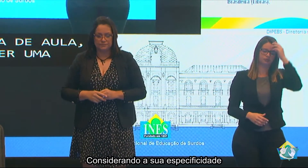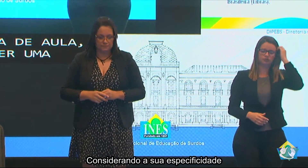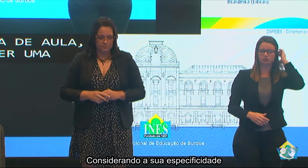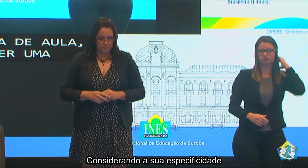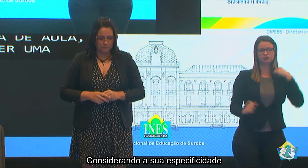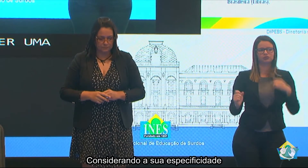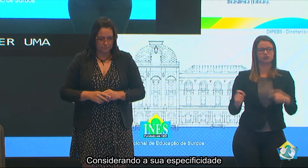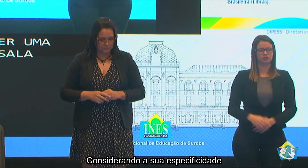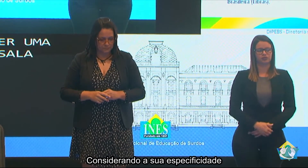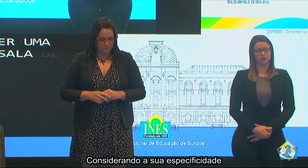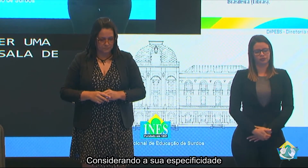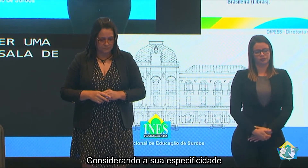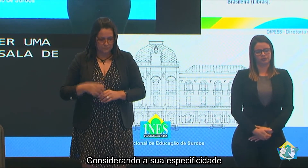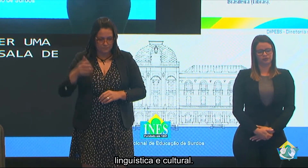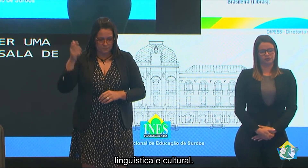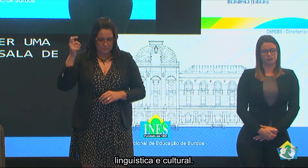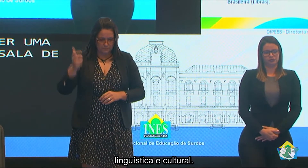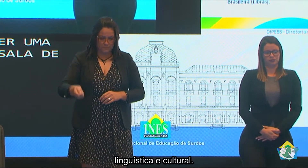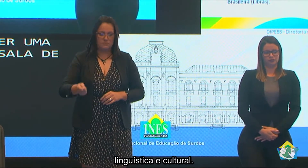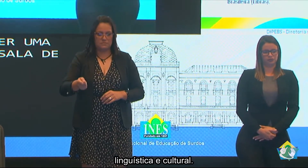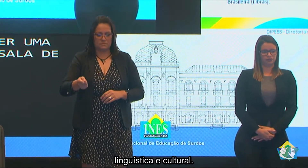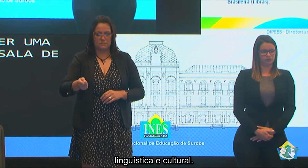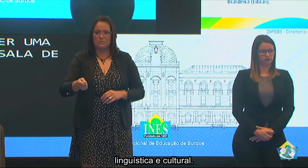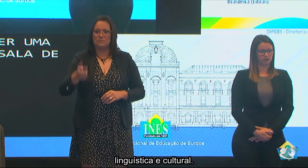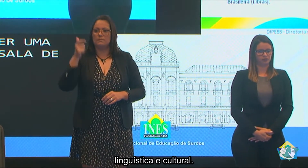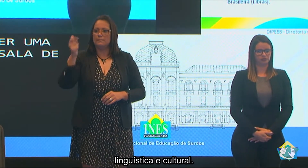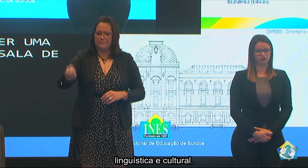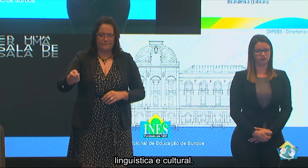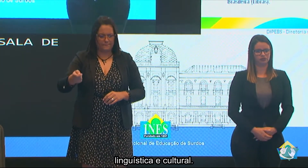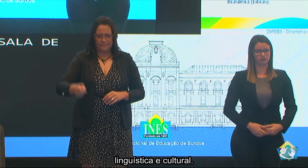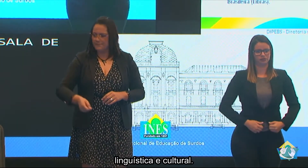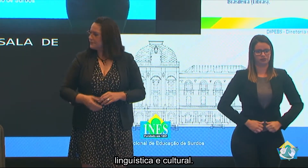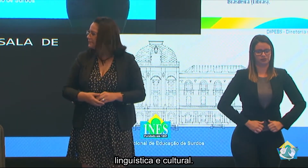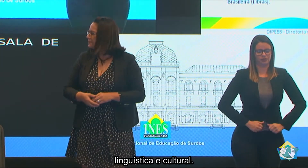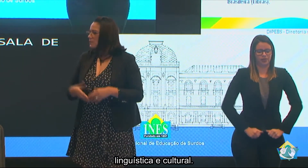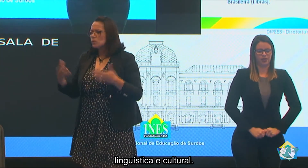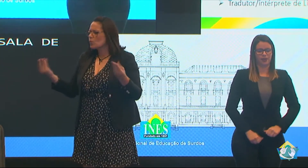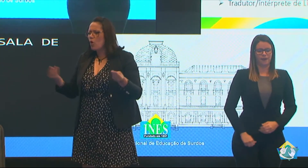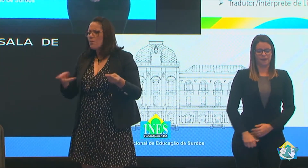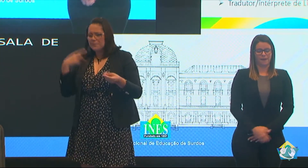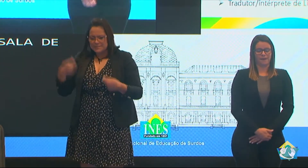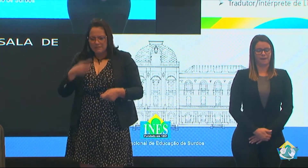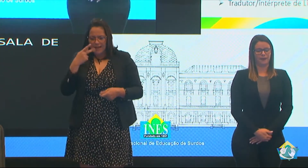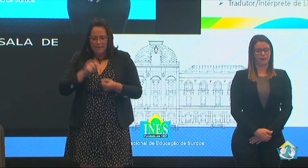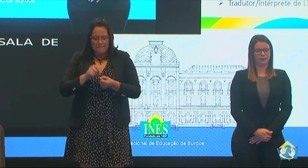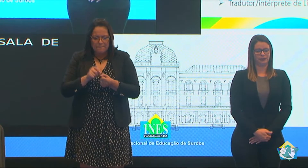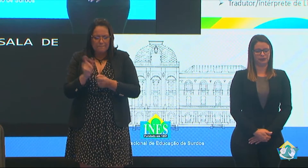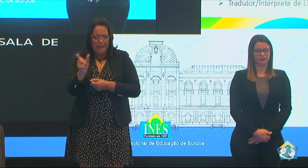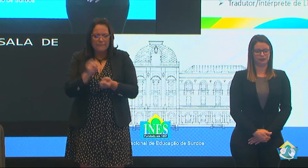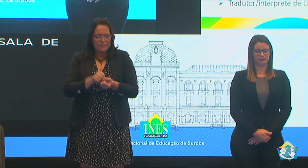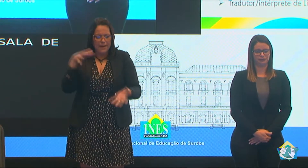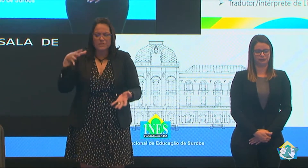enturmação, considerando a sua especificidade linguístico-cultural. Pode passar, por gentileza?